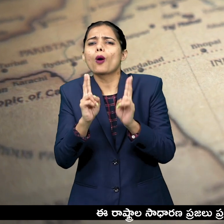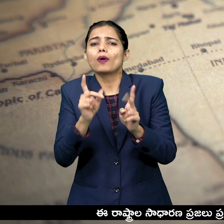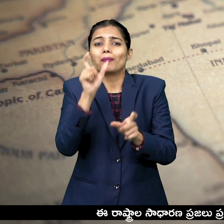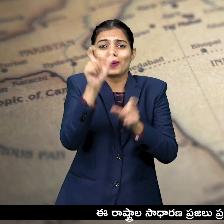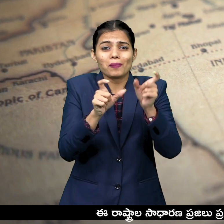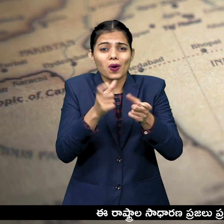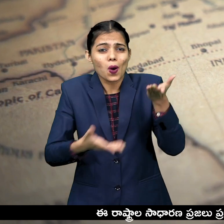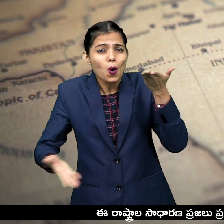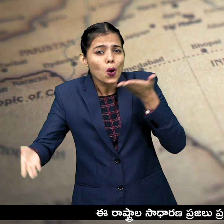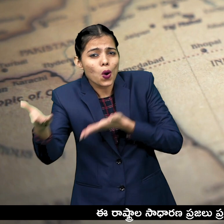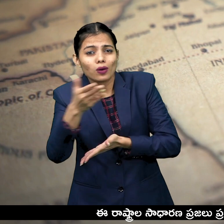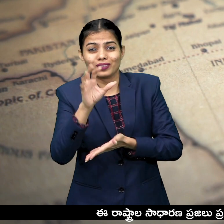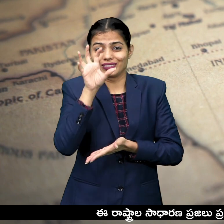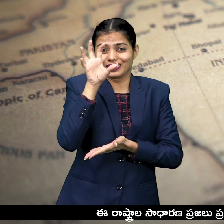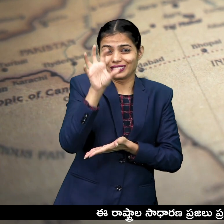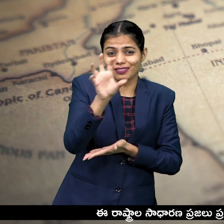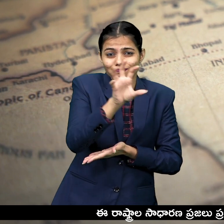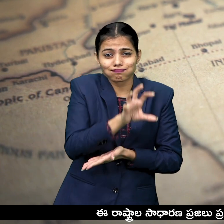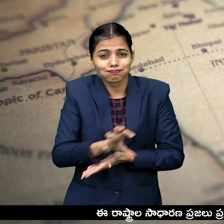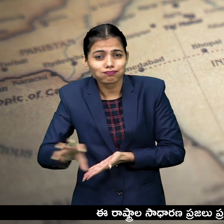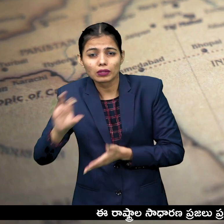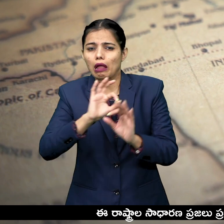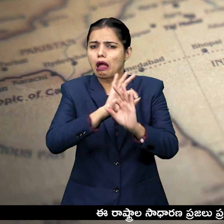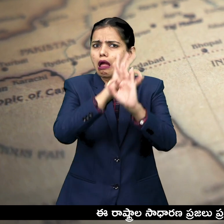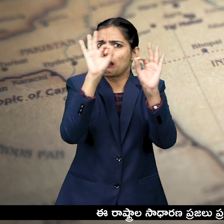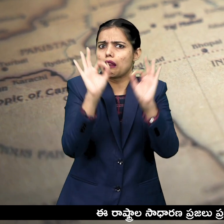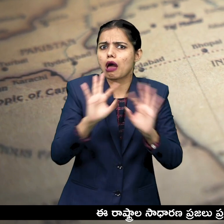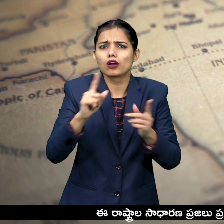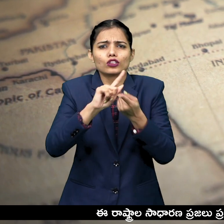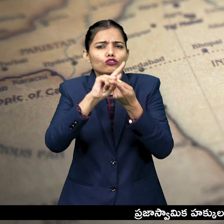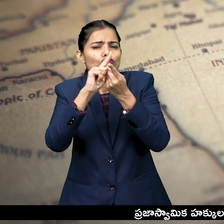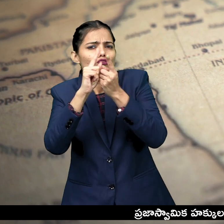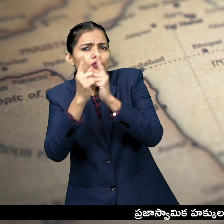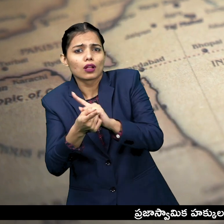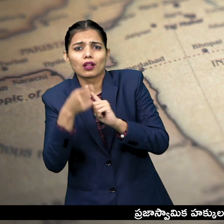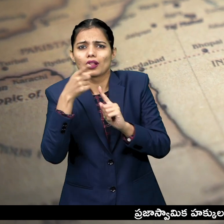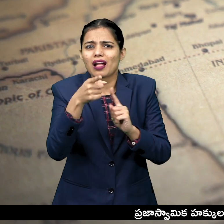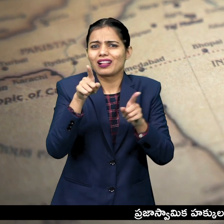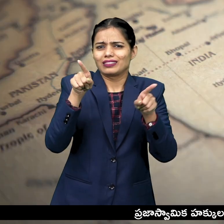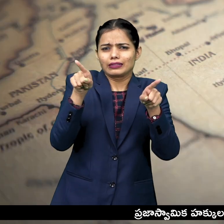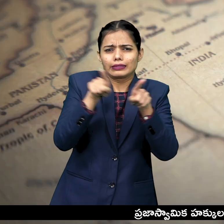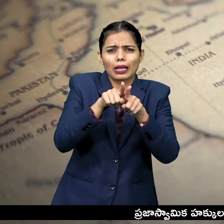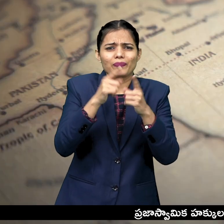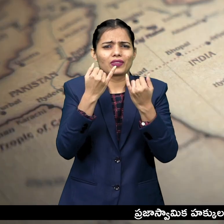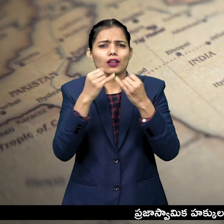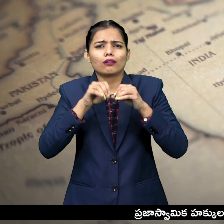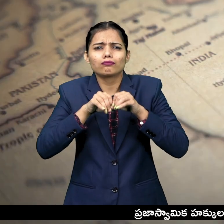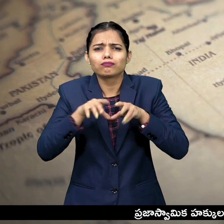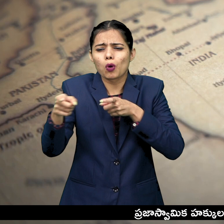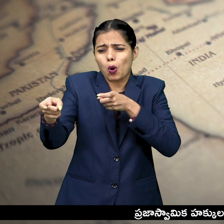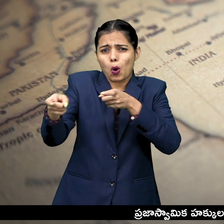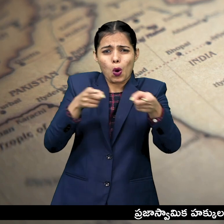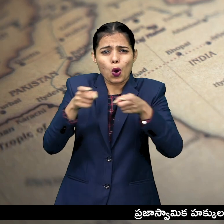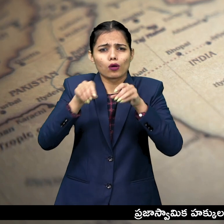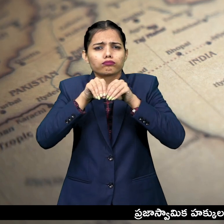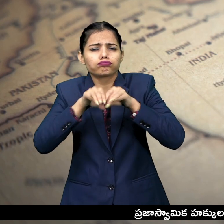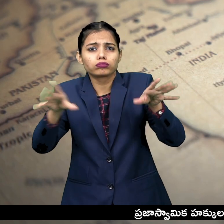ప్రజలు ప్రజామండల ఉద్యమాలలో పాల్గొనడం ద్వారా ప్రజాస్వామిక హక్కుల గురించి ఇప్పటికే తెలుసుకున్నారు.